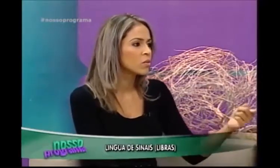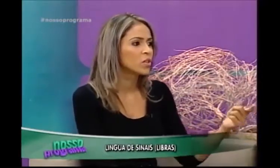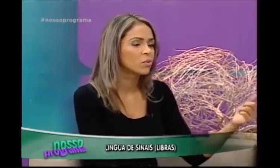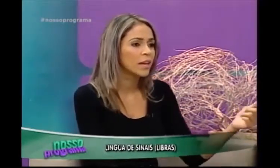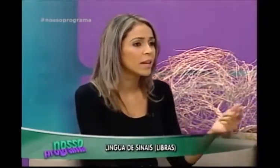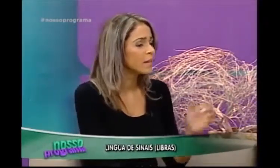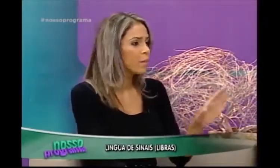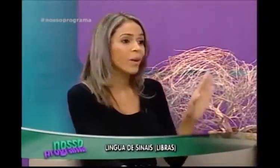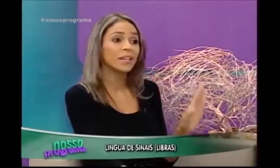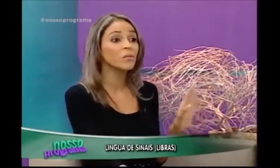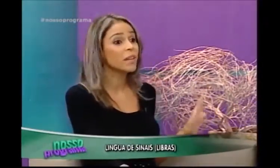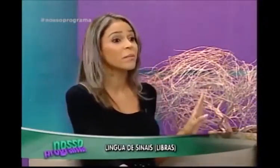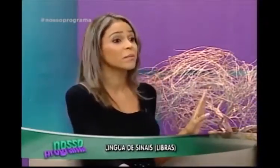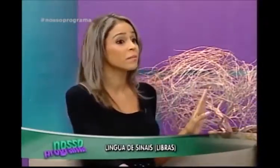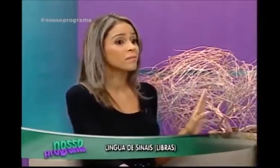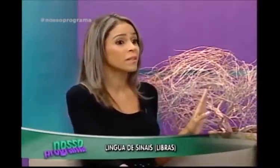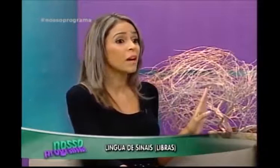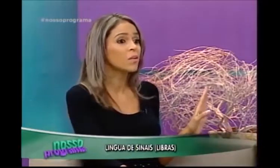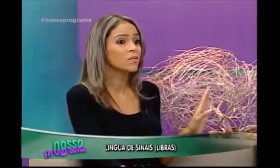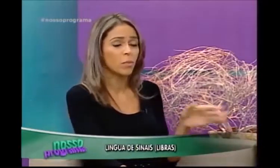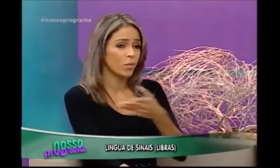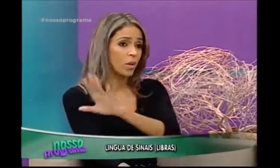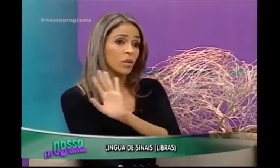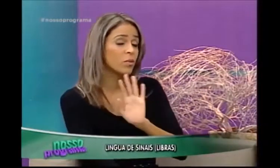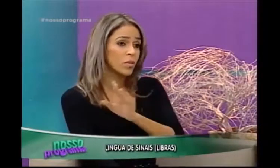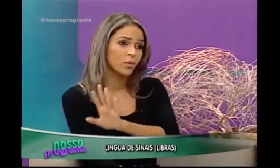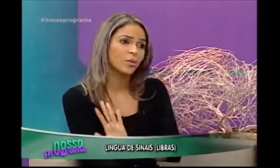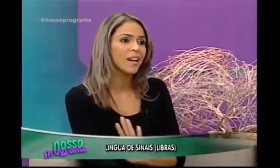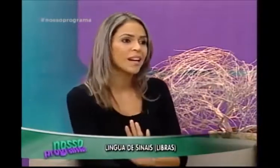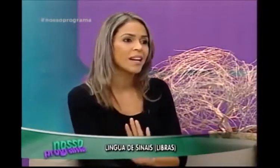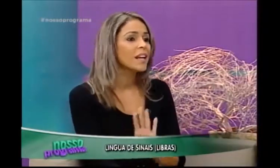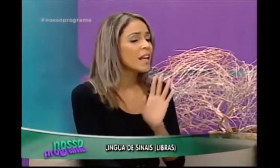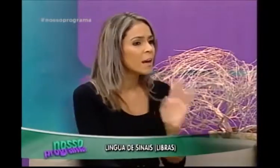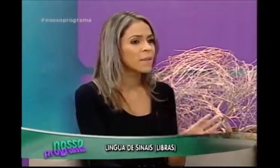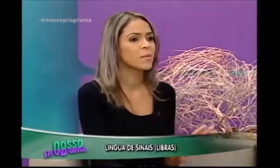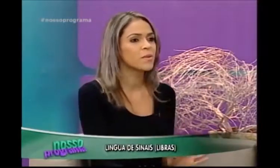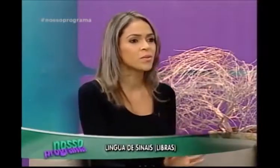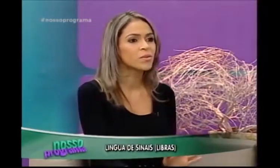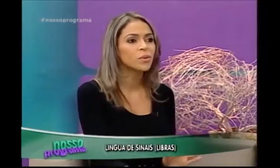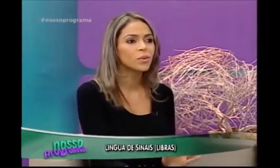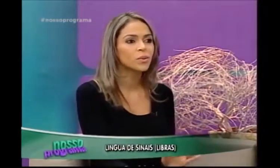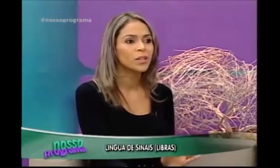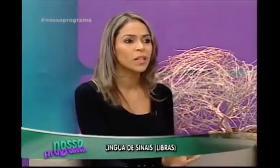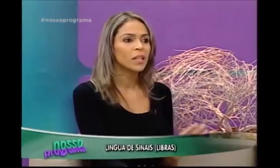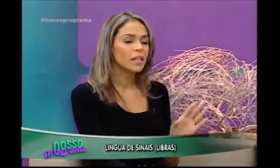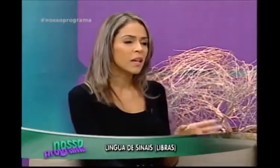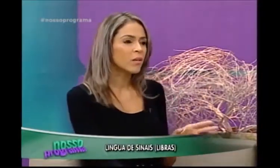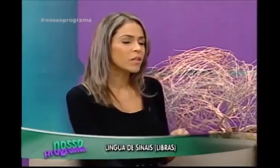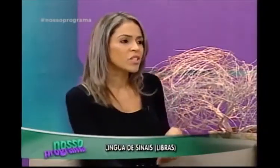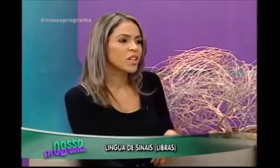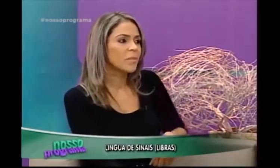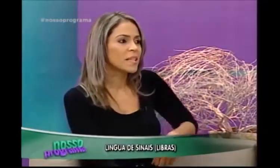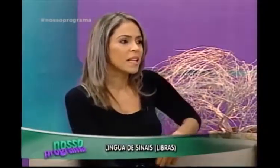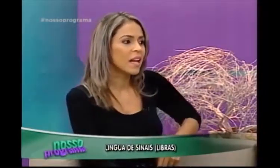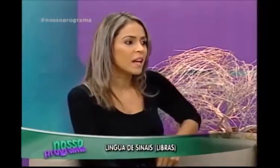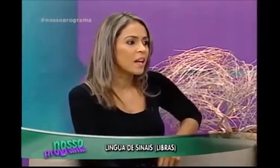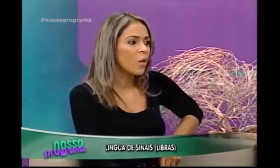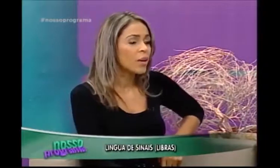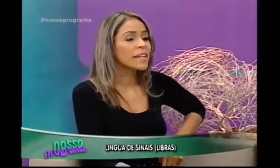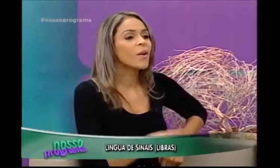dia, não tem. Pô, ali não tem arroz, vou procurar outra coisa em outro lugar. É a mesma coisa o surdo. Então, a gente tem que pensar, o que eu